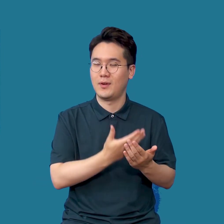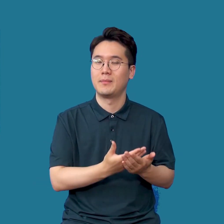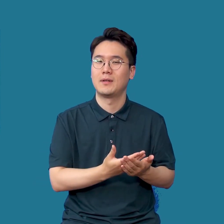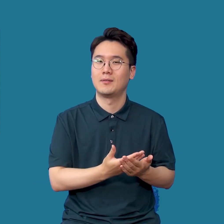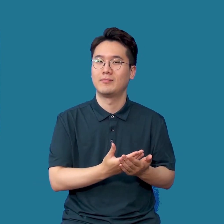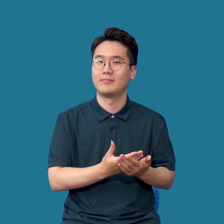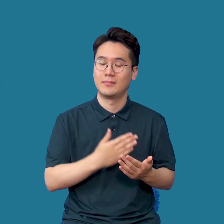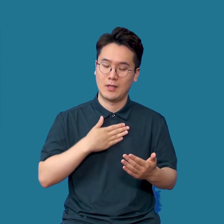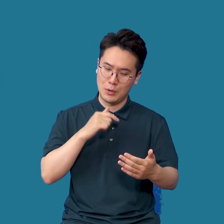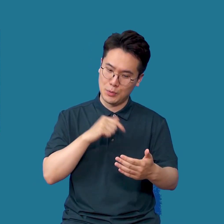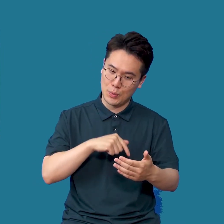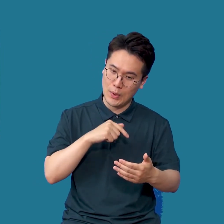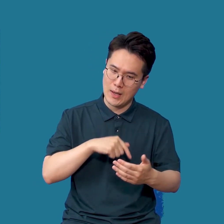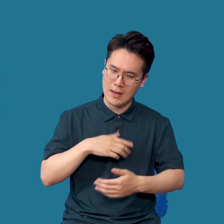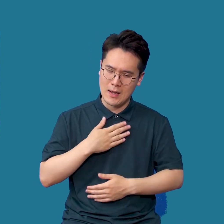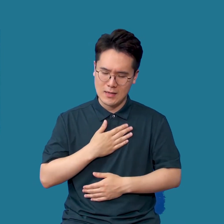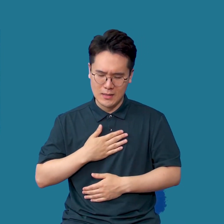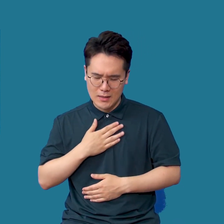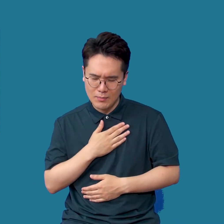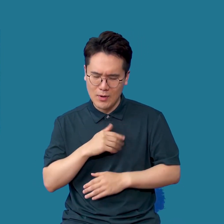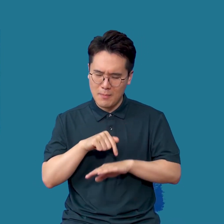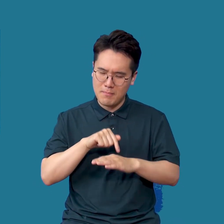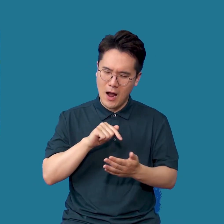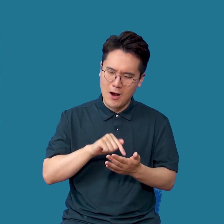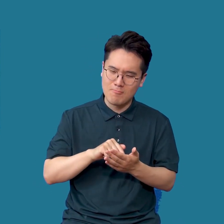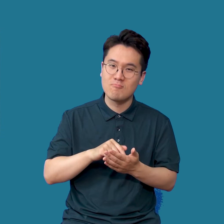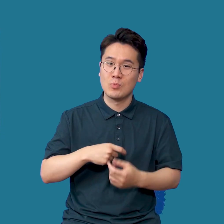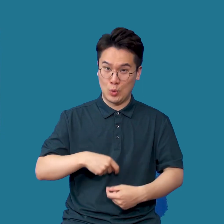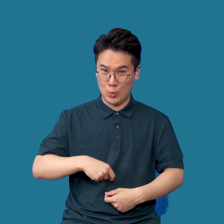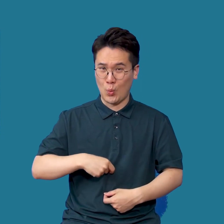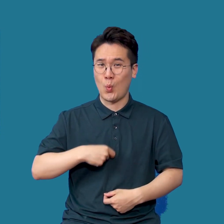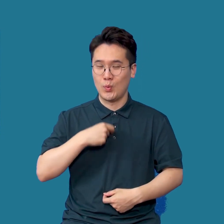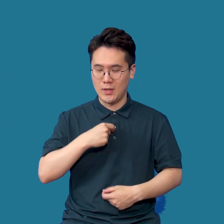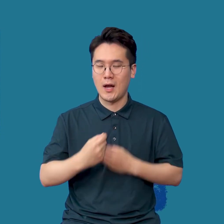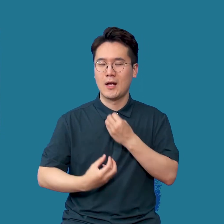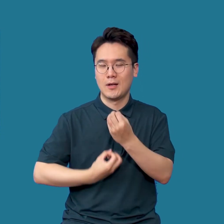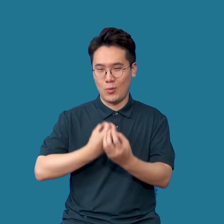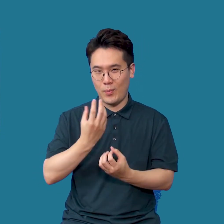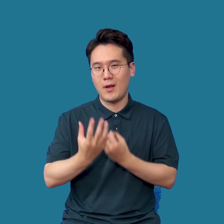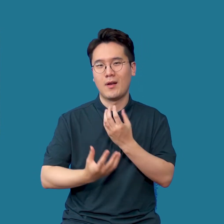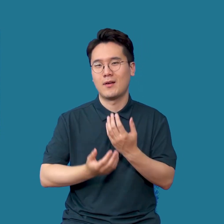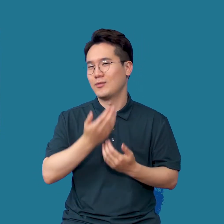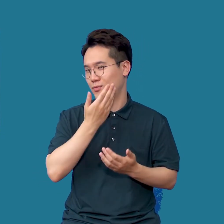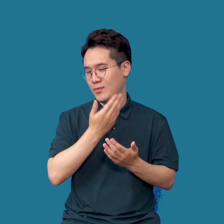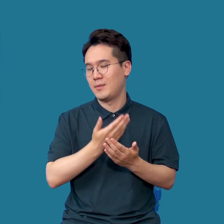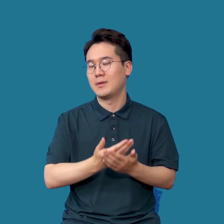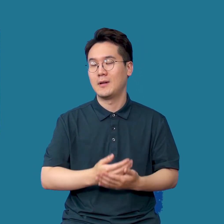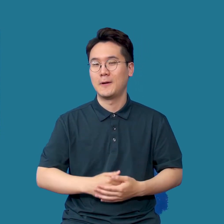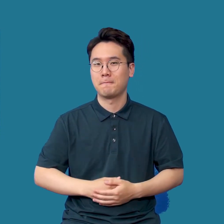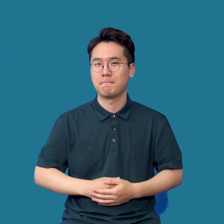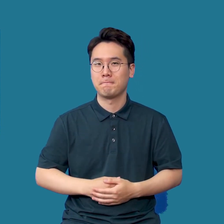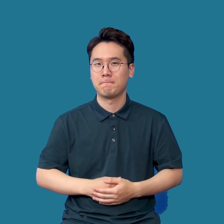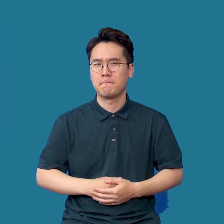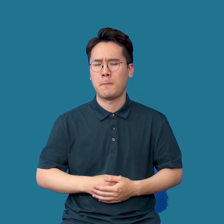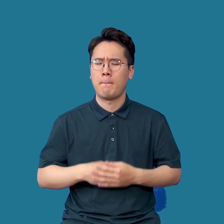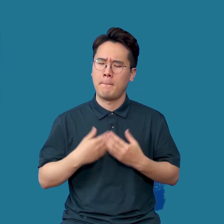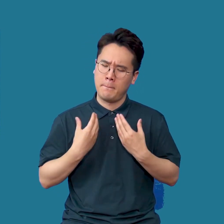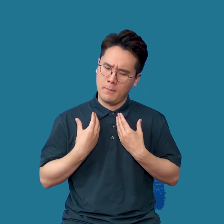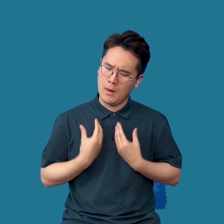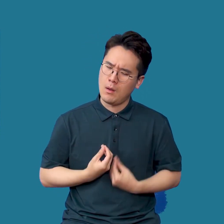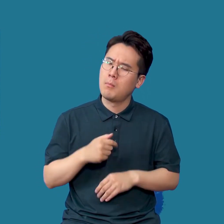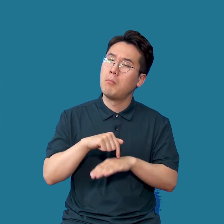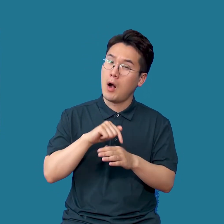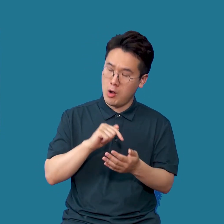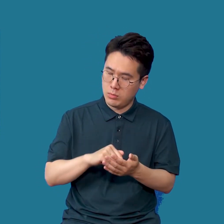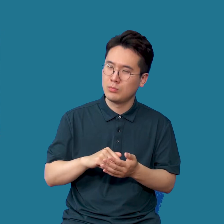숨김없이 솔직하게 다 털어놓는 것이 제일 중요합니다. 상실감이 있으면 상실감이 있다고